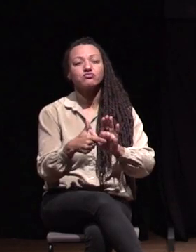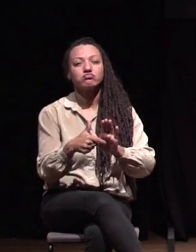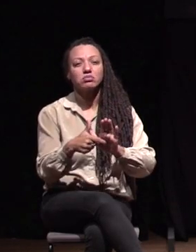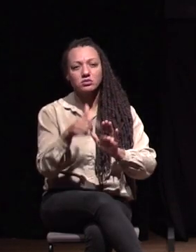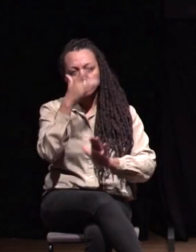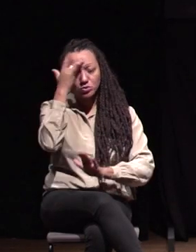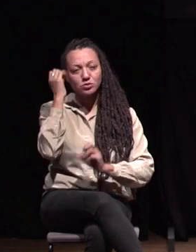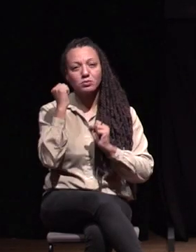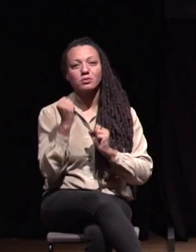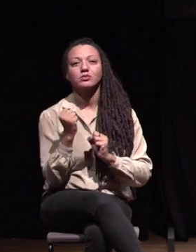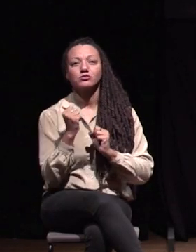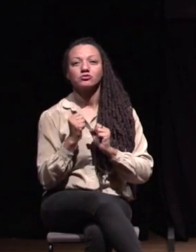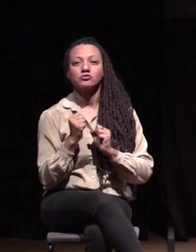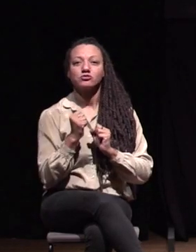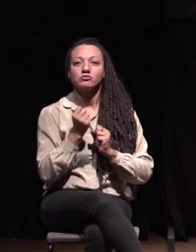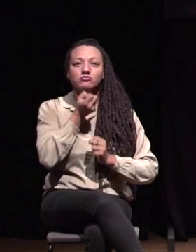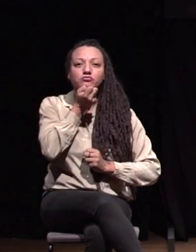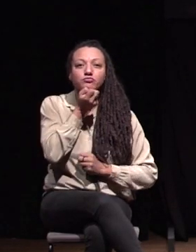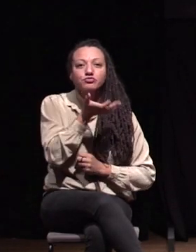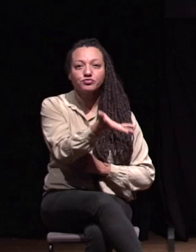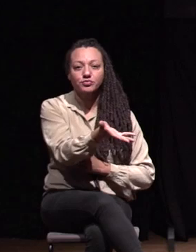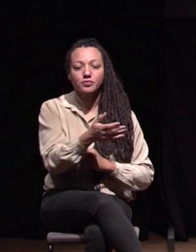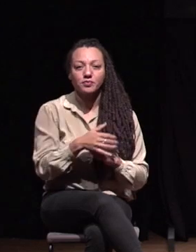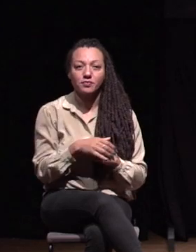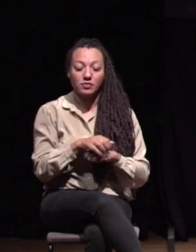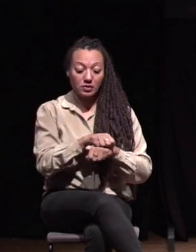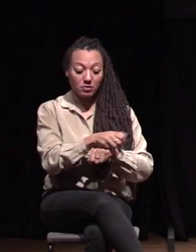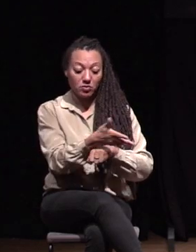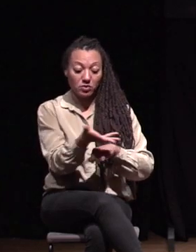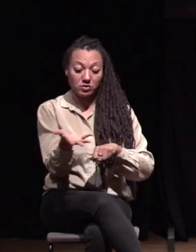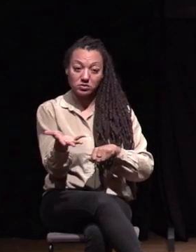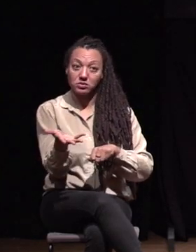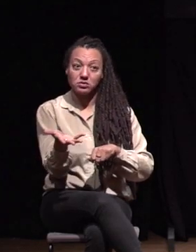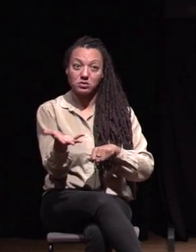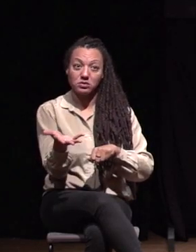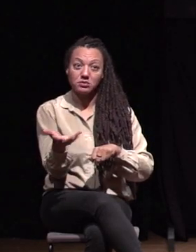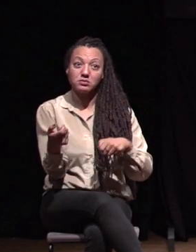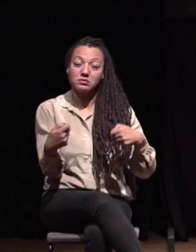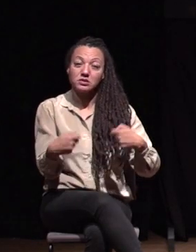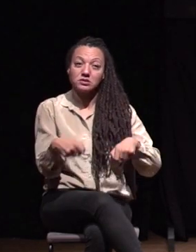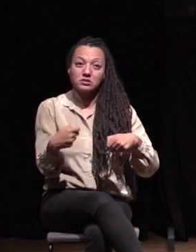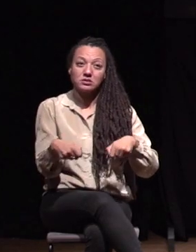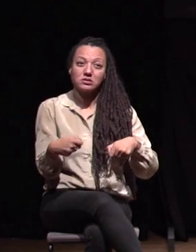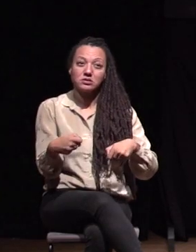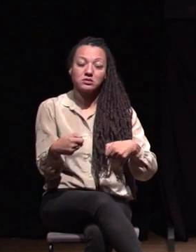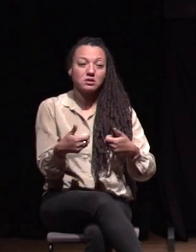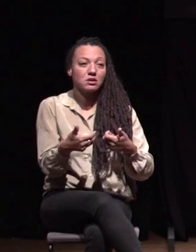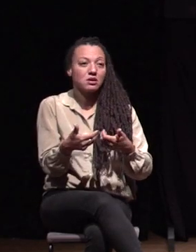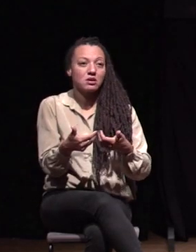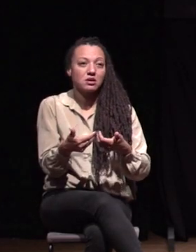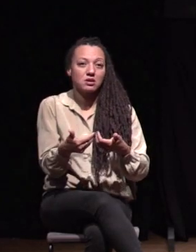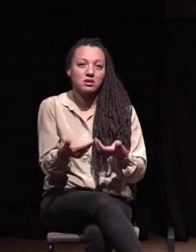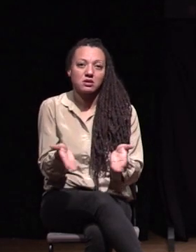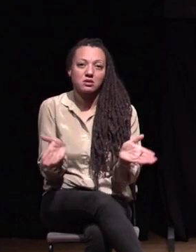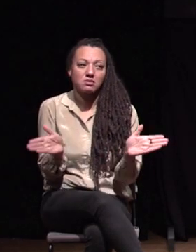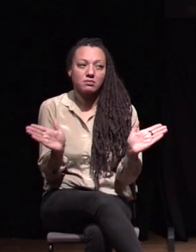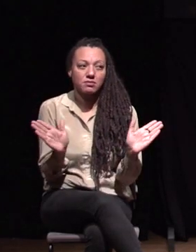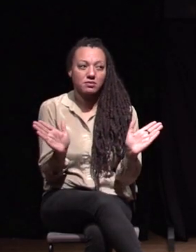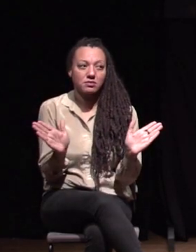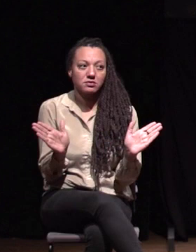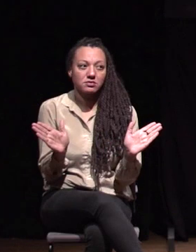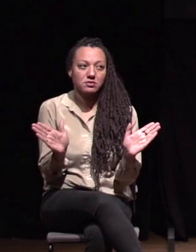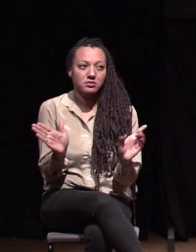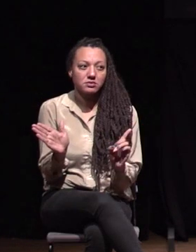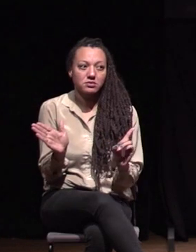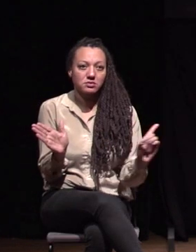emergências. E a democracia tem que ser democrática, ela tem que ser, em princípio, aberta a vozes